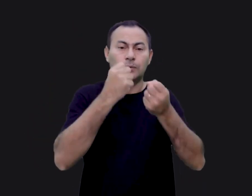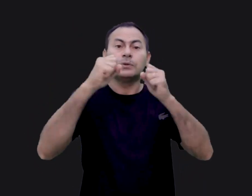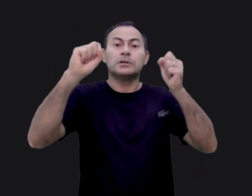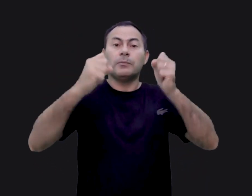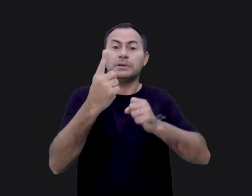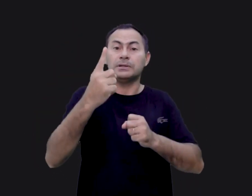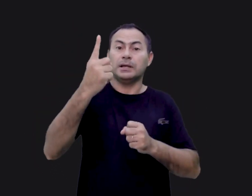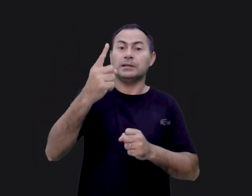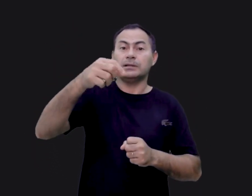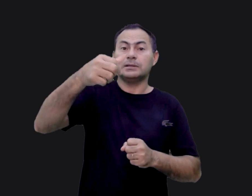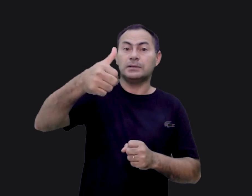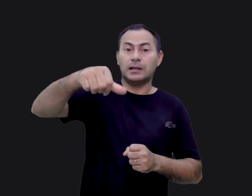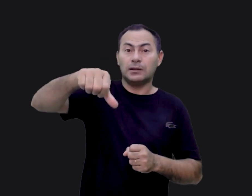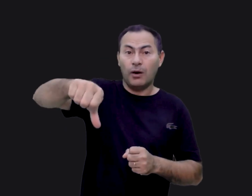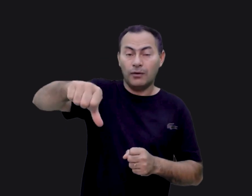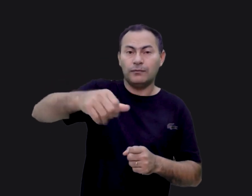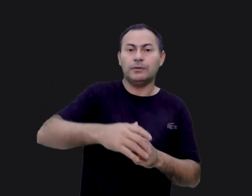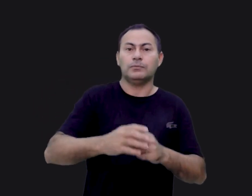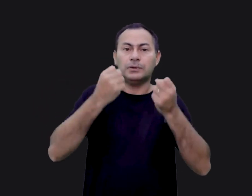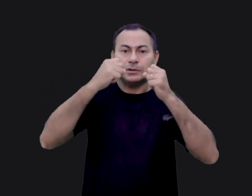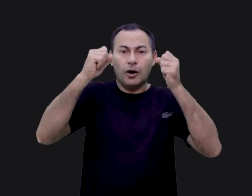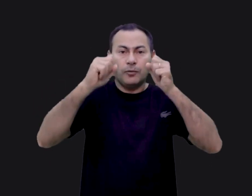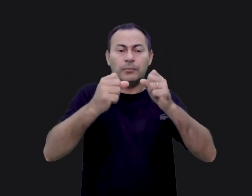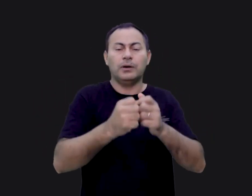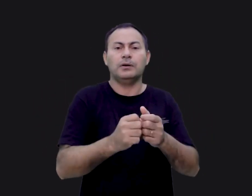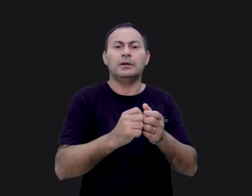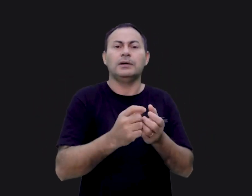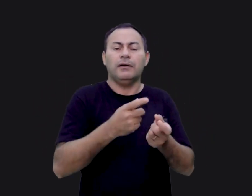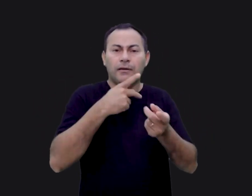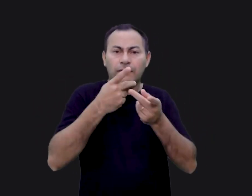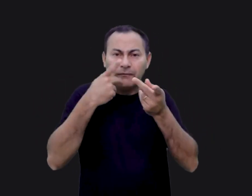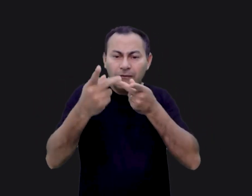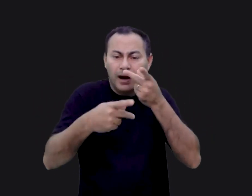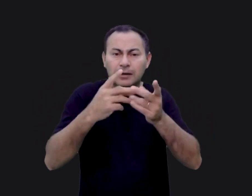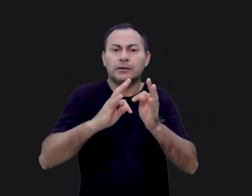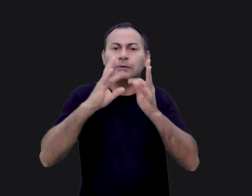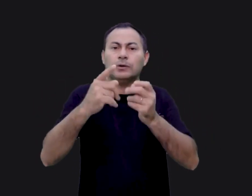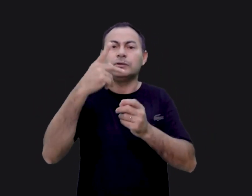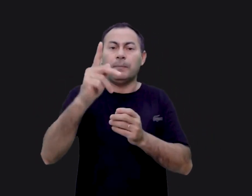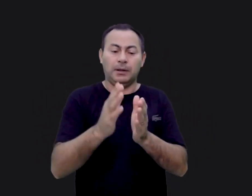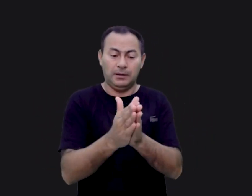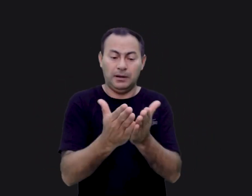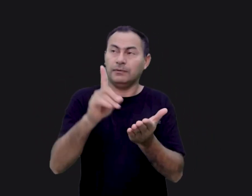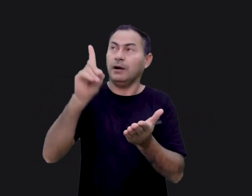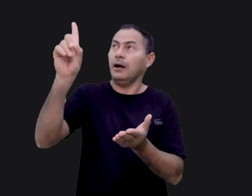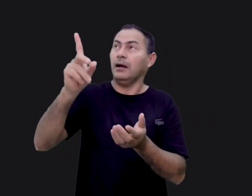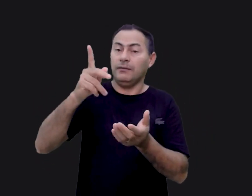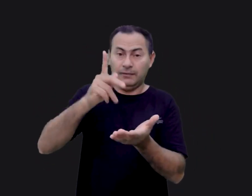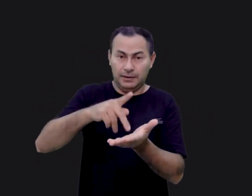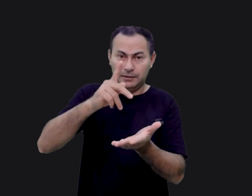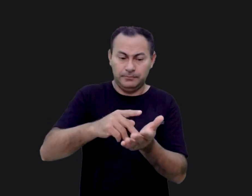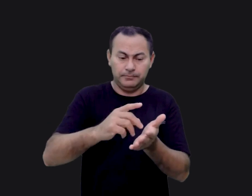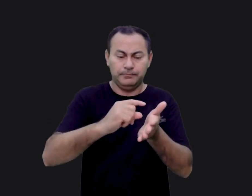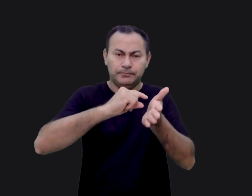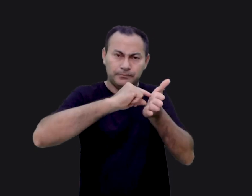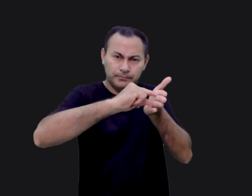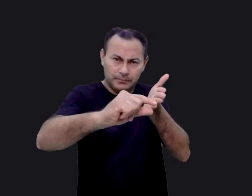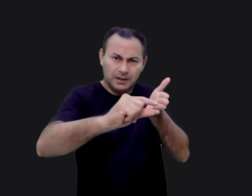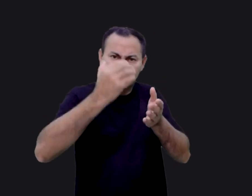Salmo 119, 160, o salmista diz: todas as tuas palavras são verdadeiras. Esse versículo nos dá